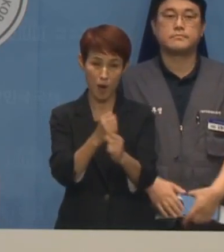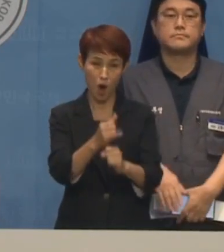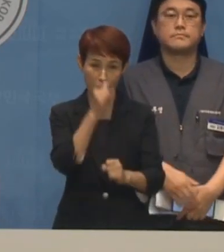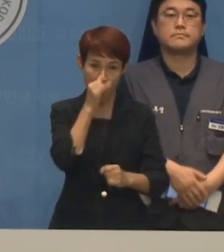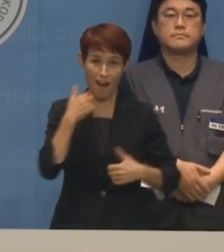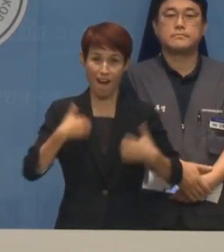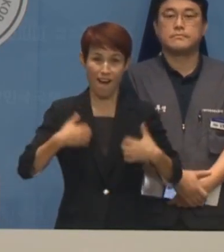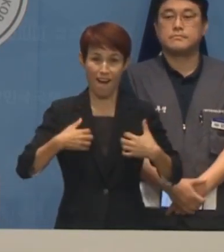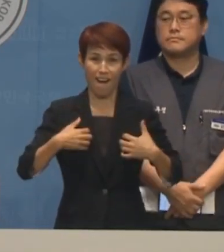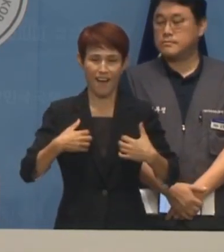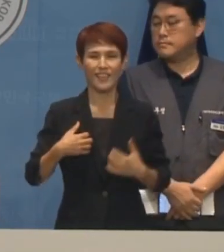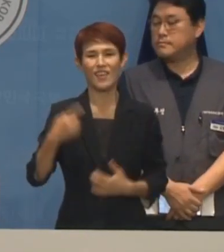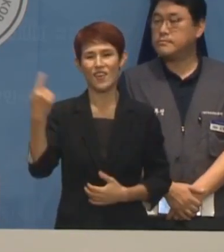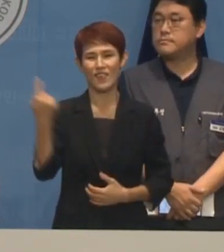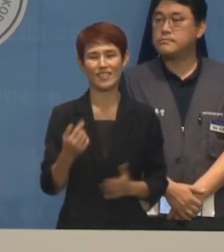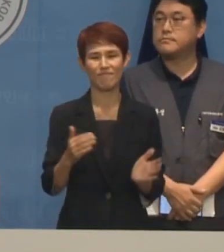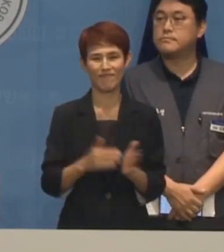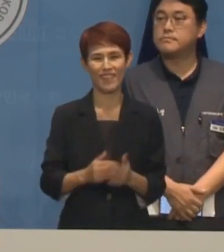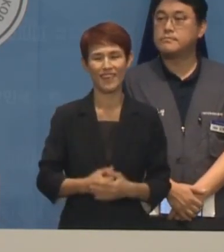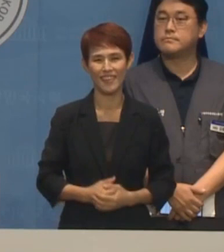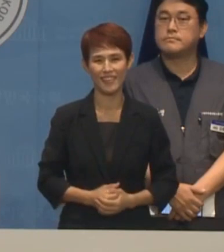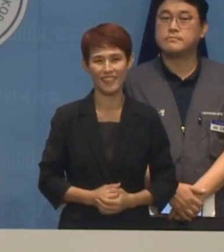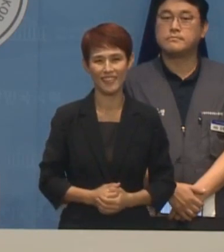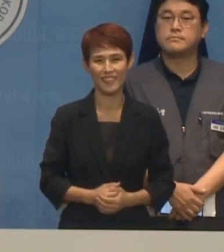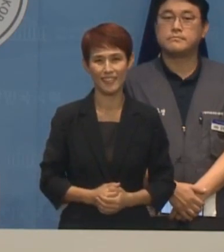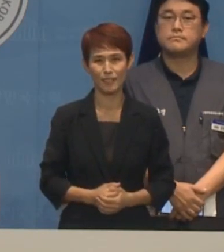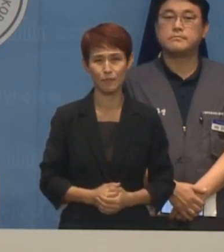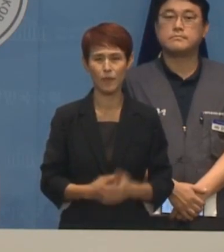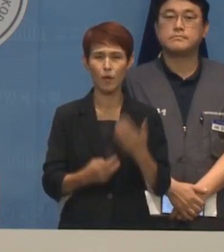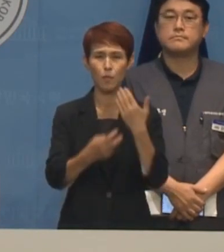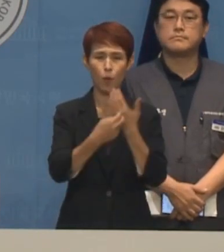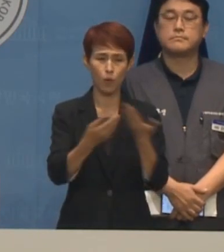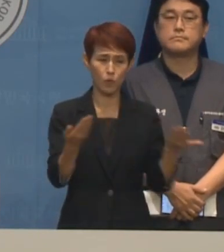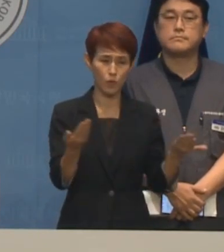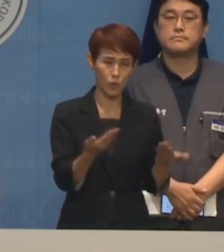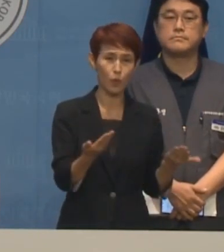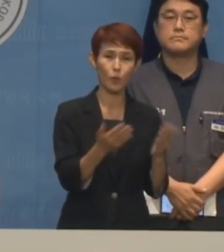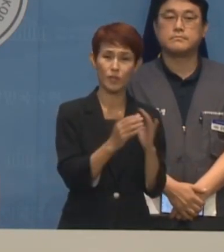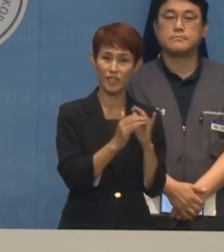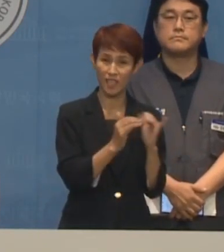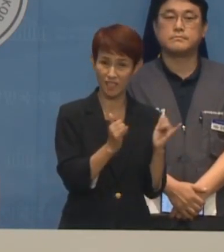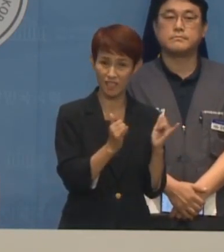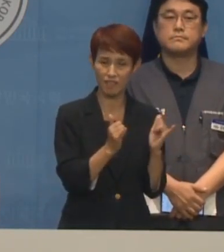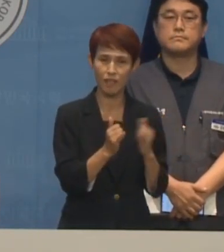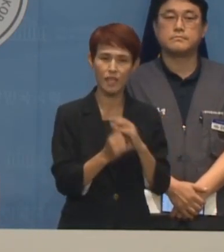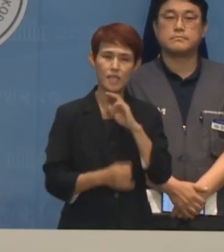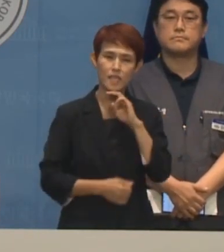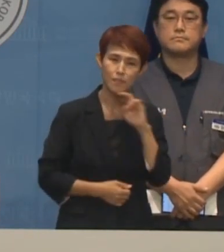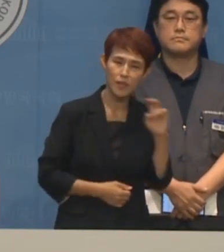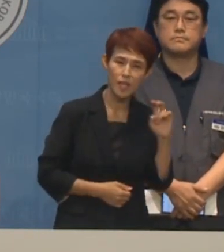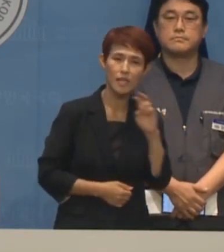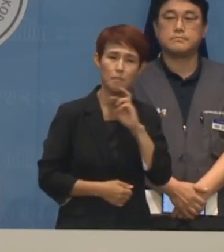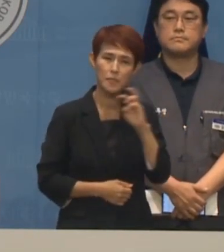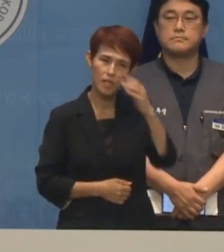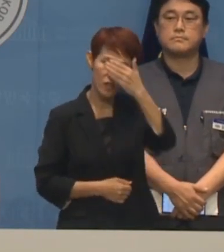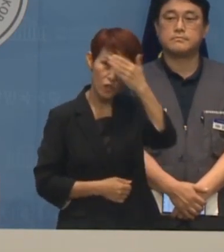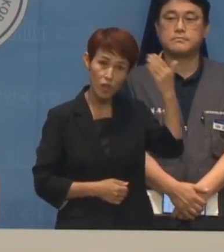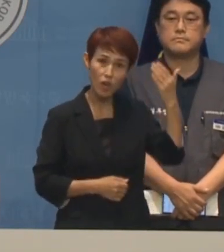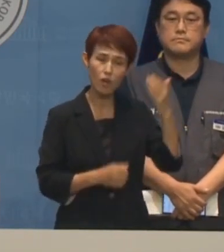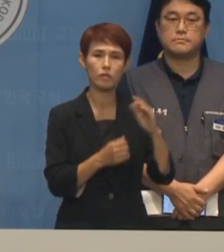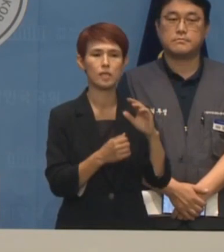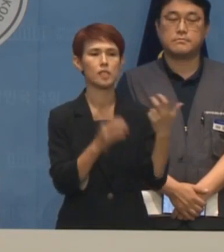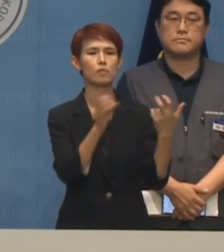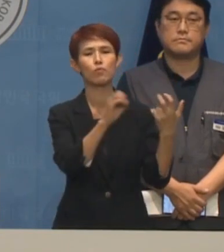반가운 마음으로 기자회견에 나섰습니다. 병원 노동자는 20대와 30대의 청년층이 70%를